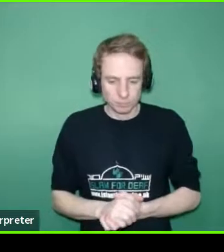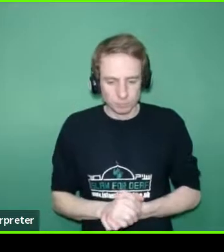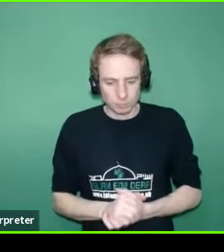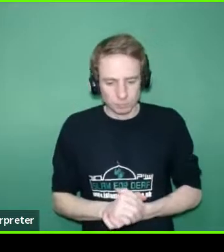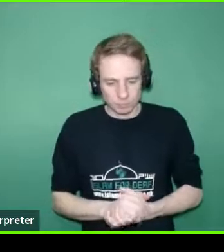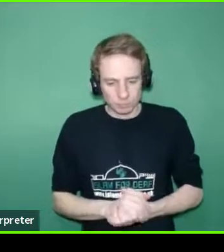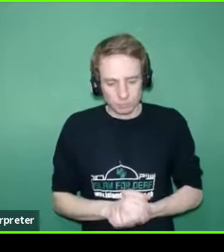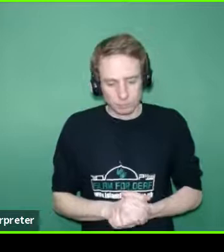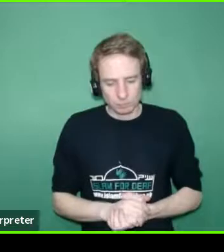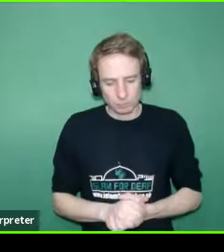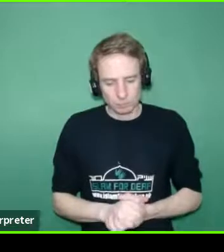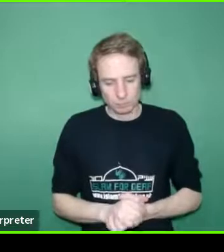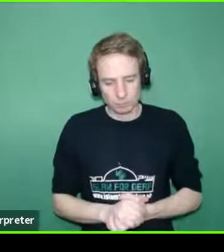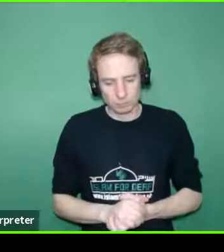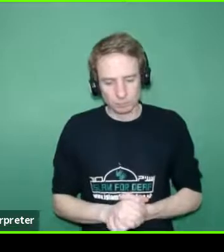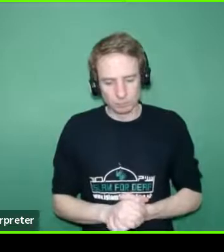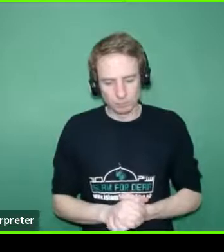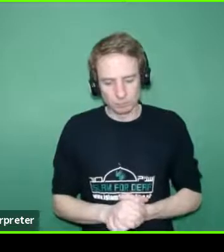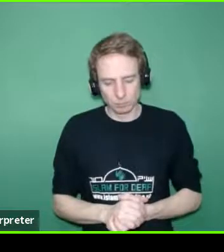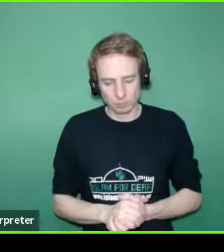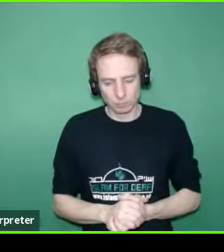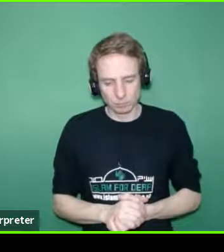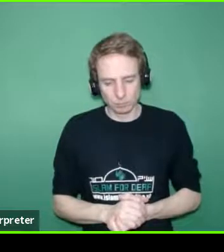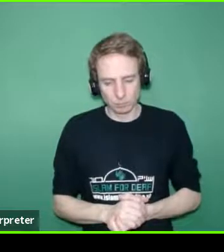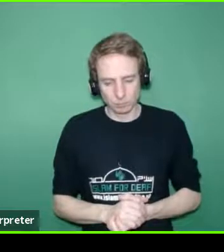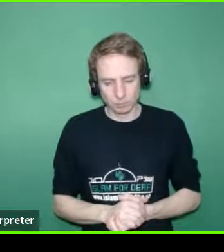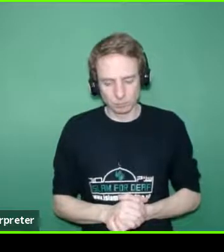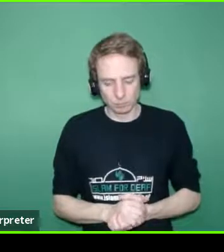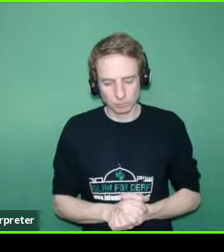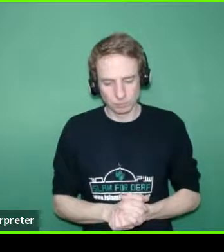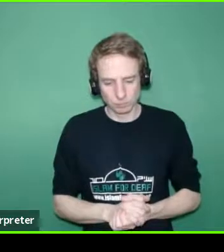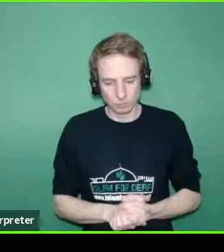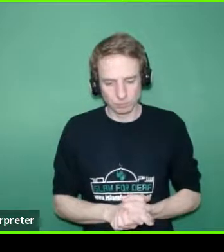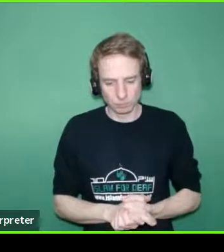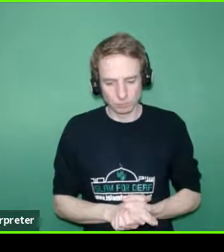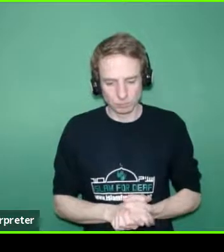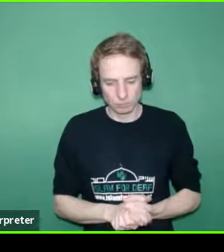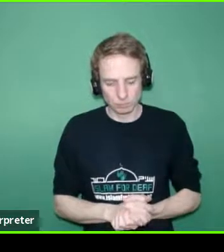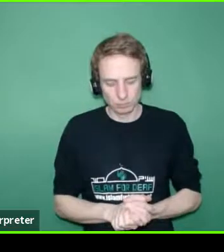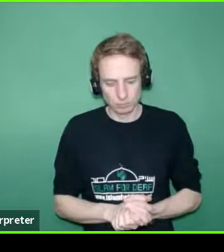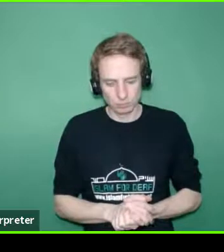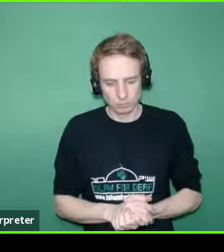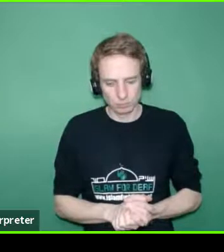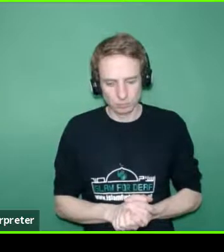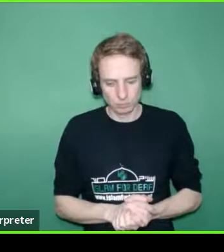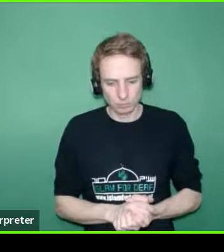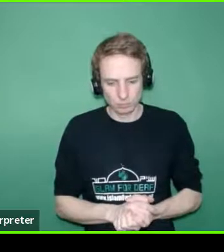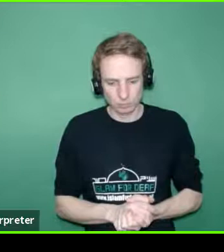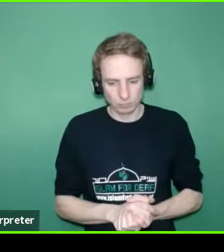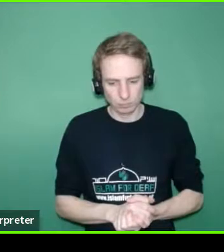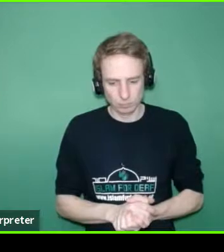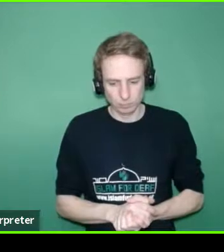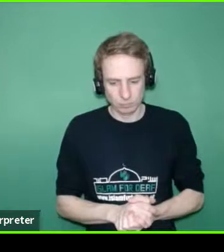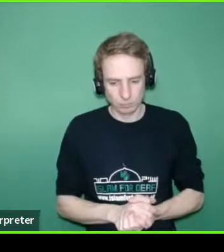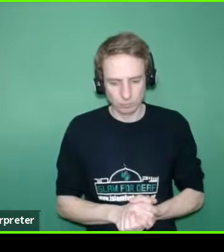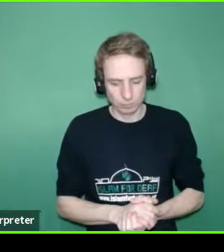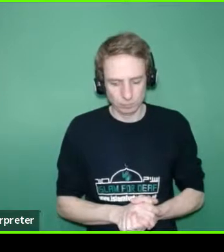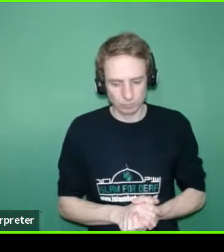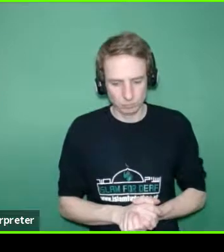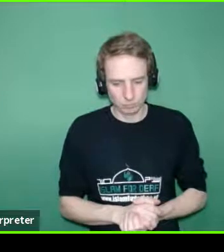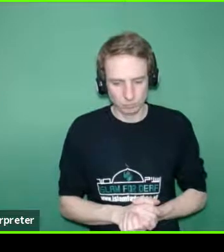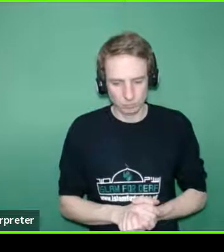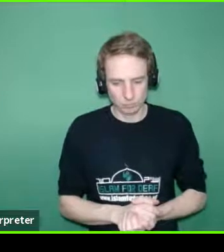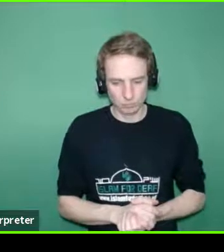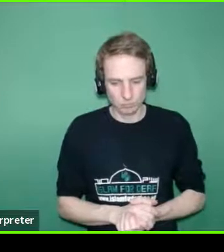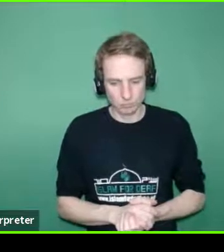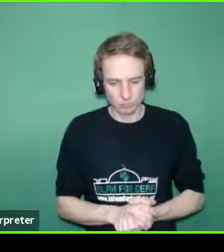الموضوع نعم والذي نفسي بيده ما من عبد ولا أمة صلى هذه الصلاة إلا غفر